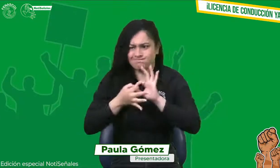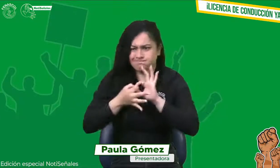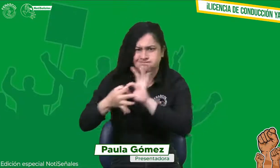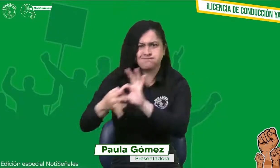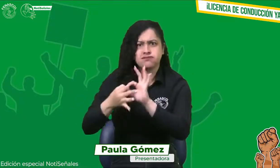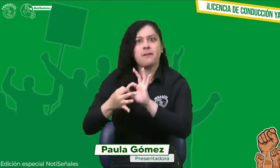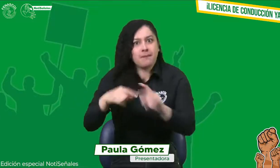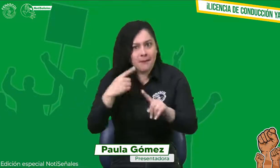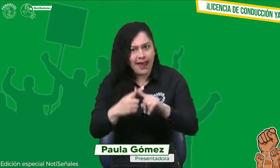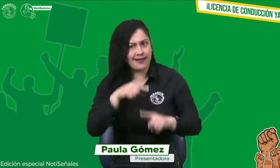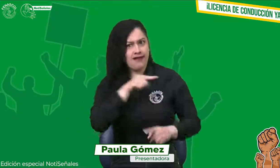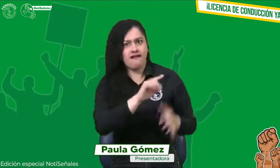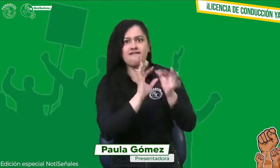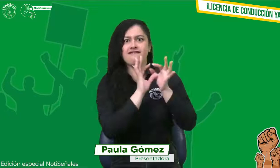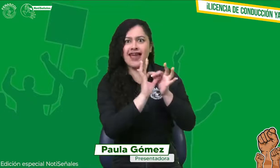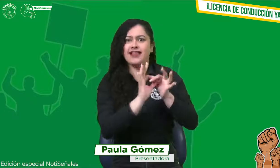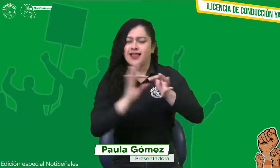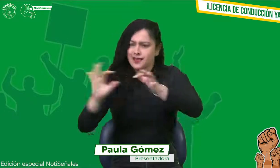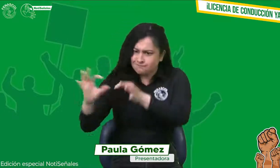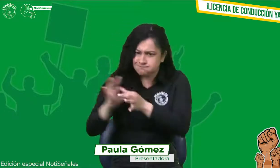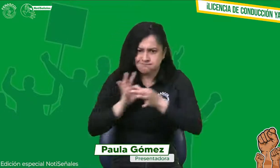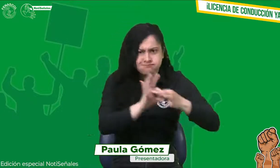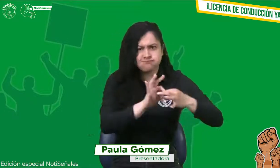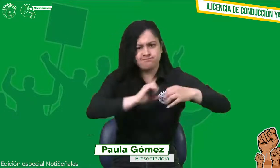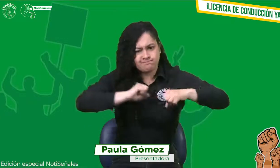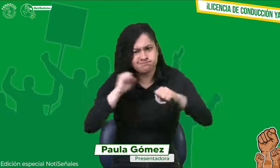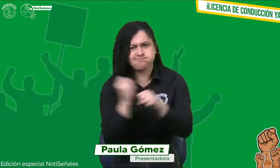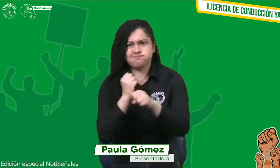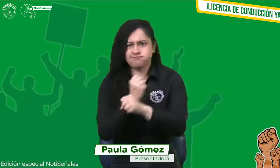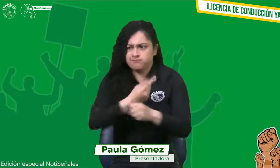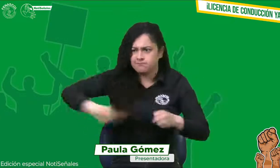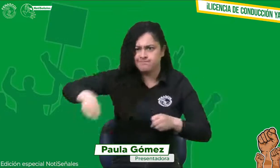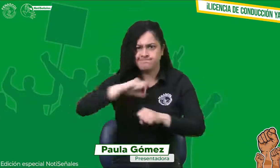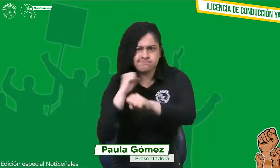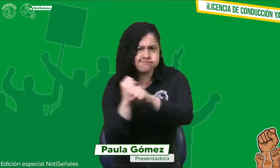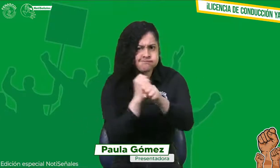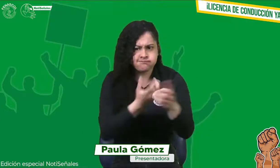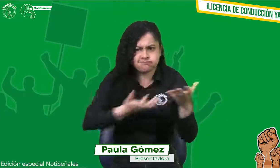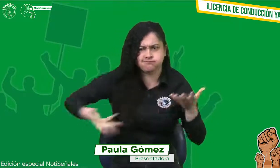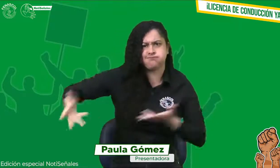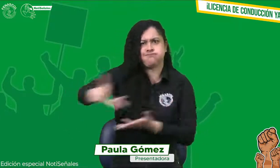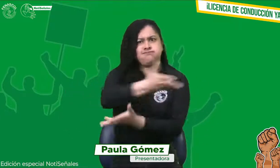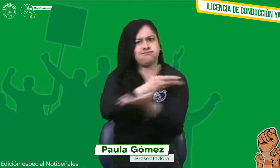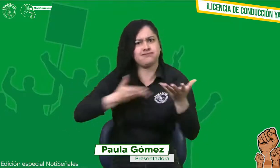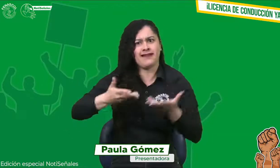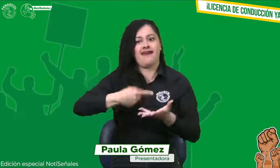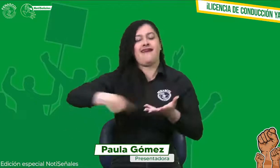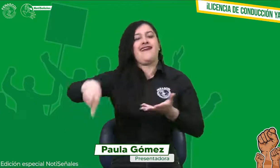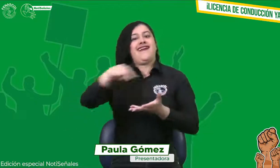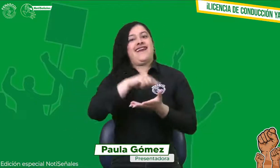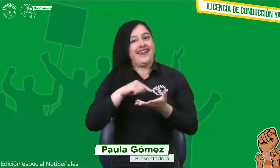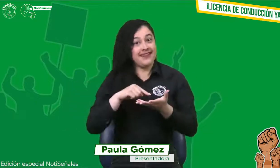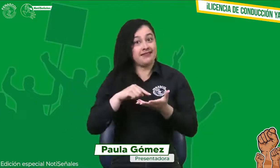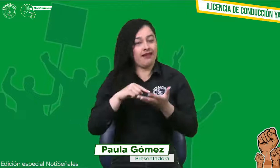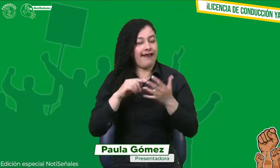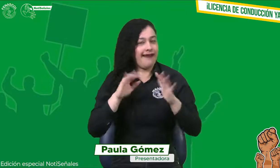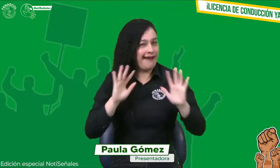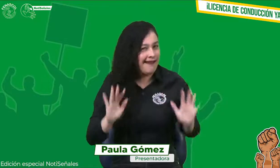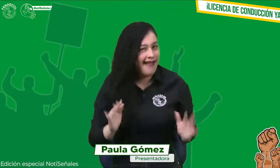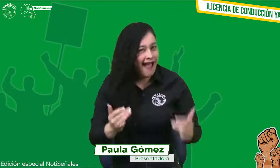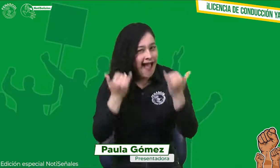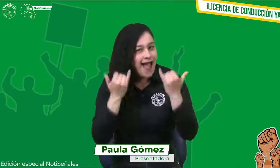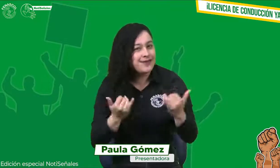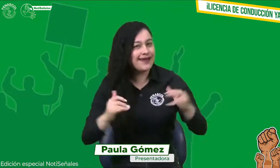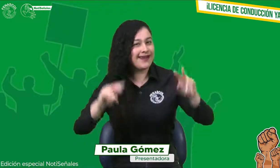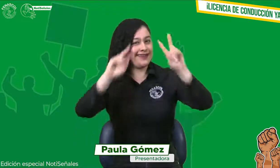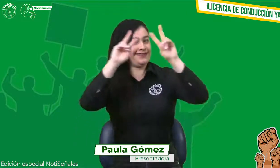También reconocer el tema de lo que han hecho las personas del comité y todo lo que se ha trabajado durante este tiempo como comunidad,